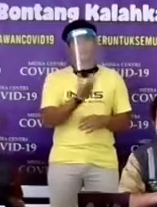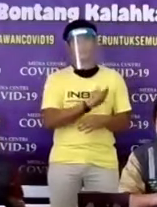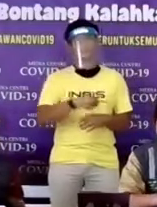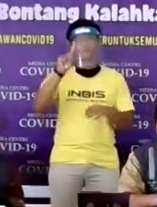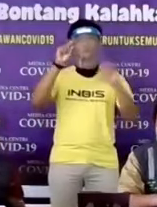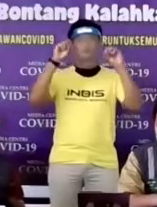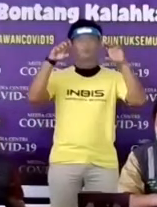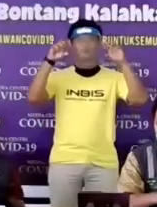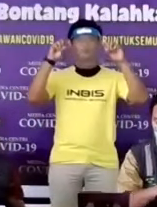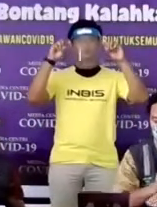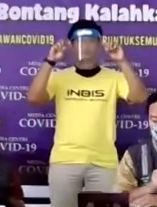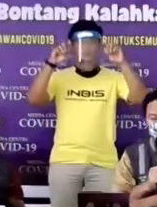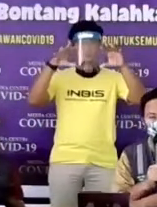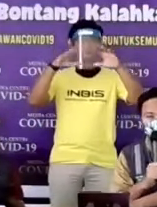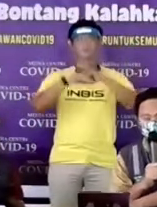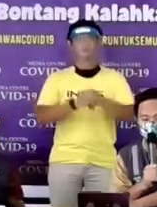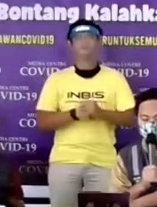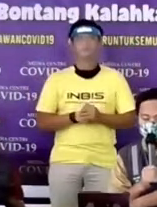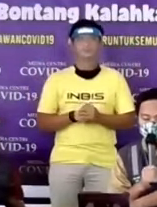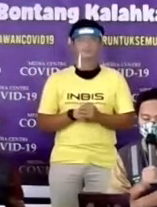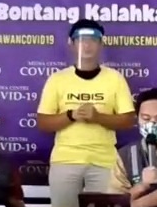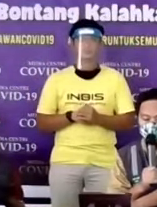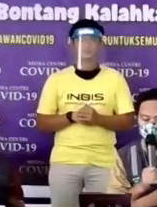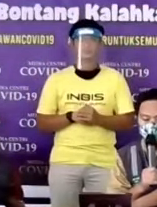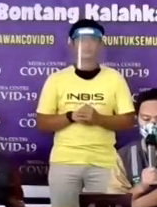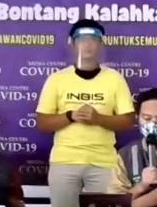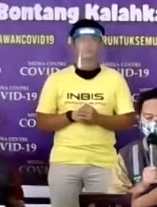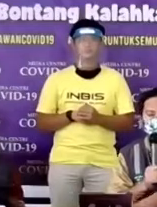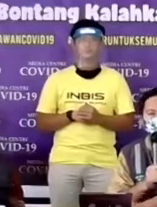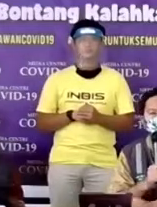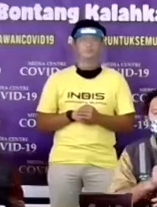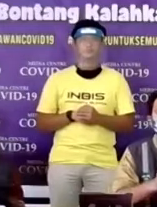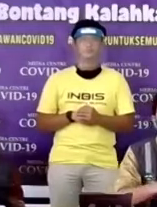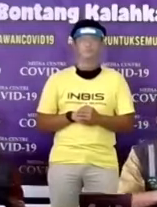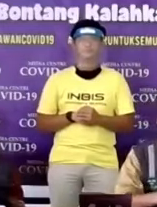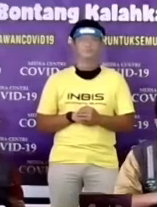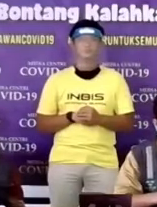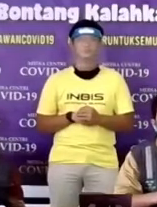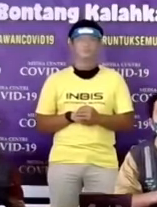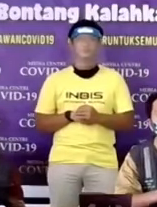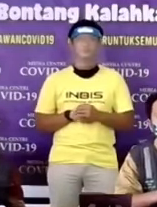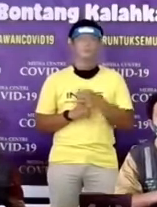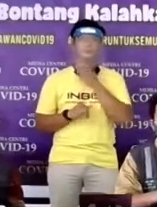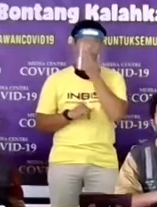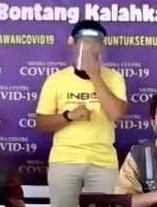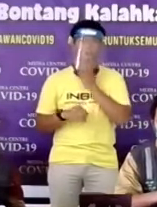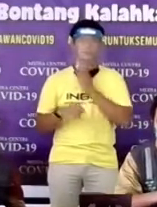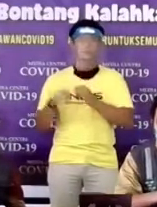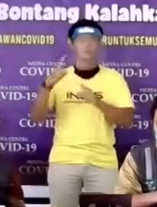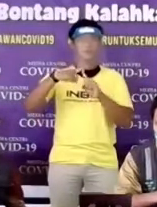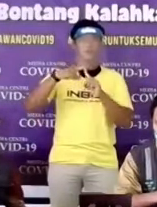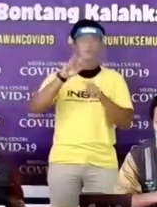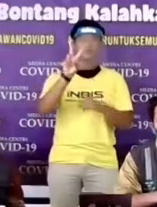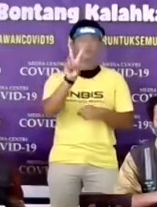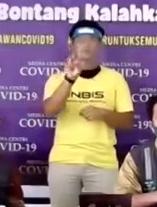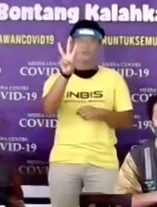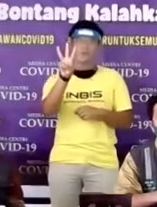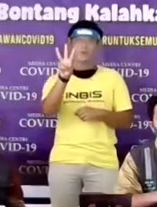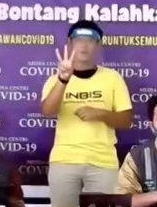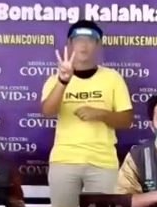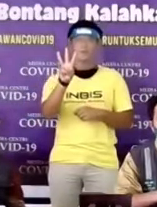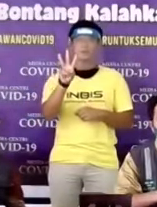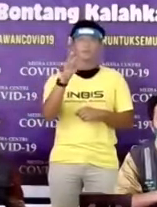wabarakatuh kita langsung aja update per tanggal 23 jadi minggu kemarin